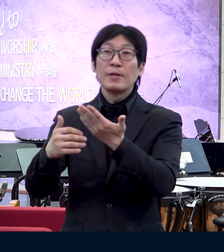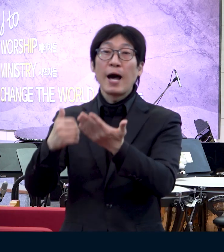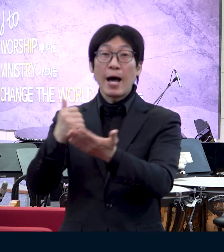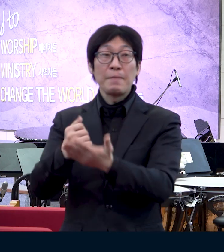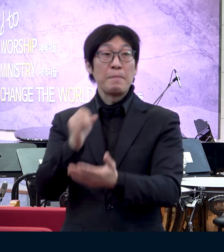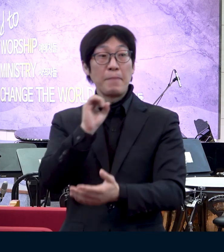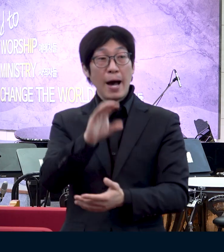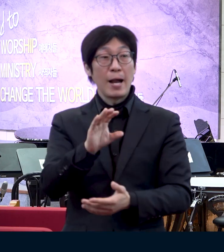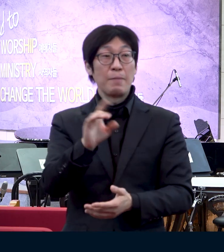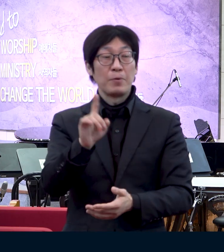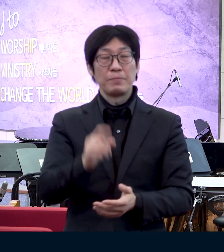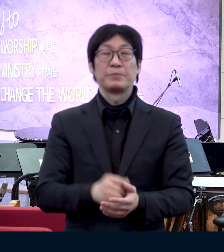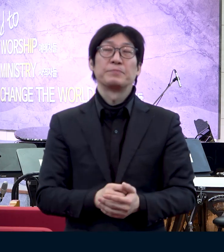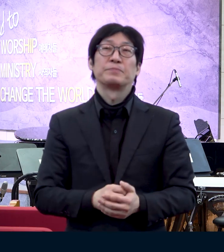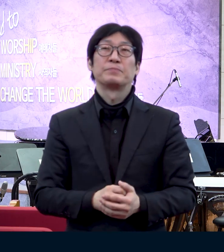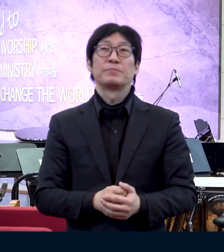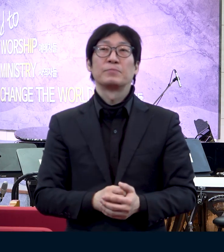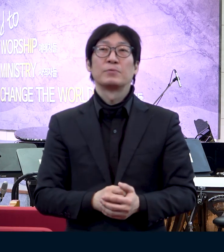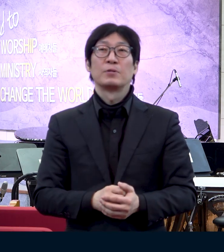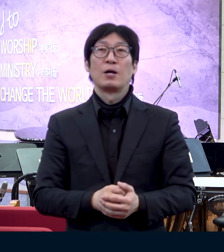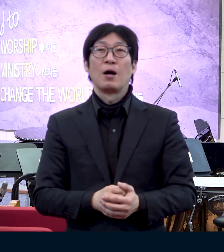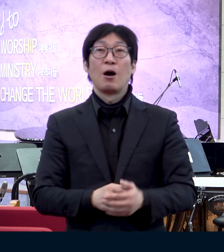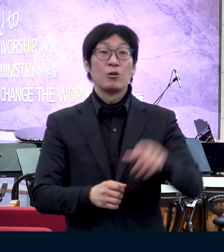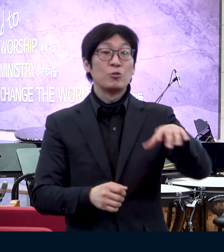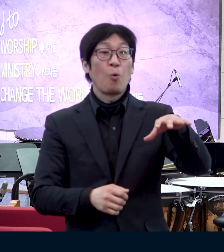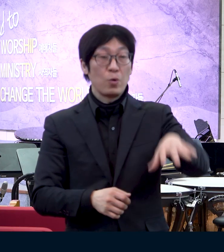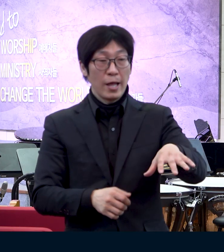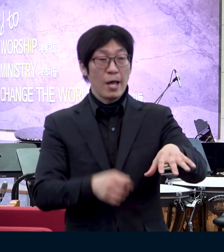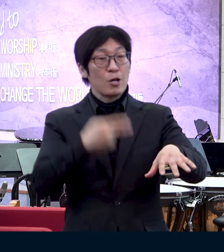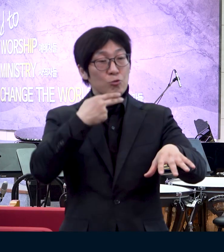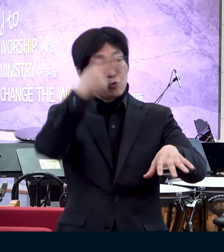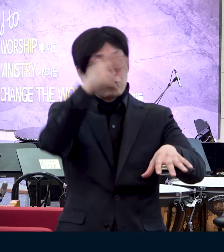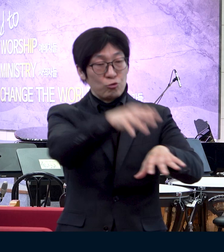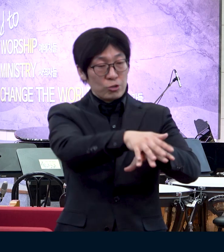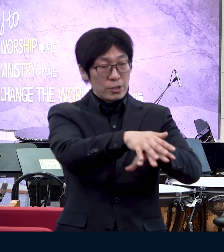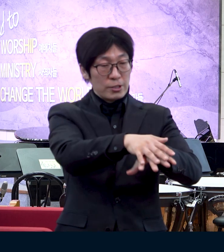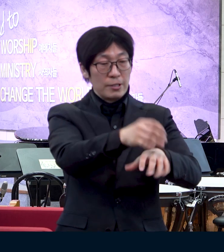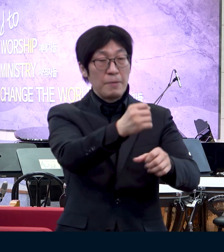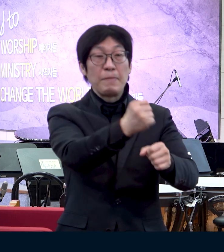하나님이 또한 말씀하셨습니다. 거기에 술틀을 팠다고.